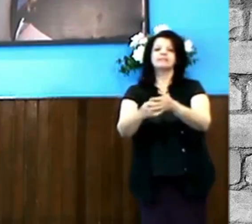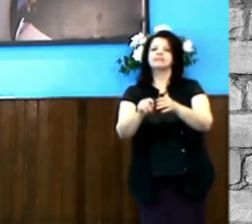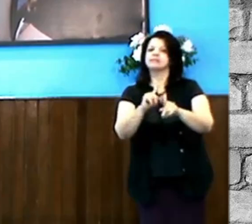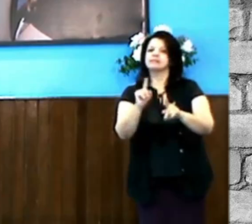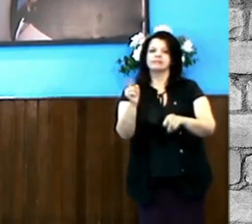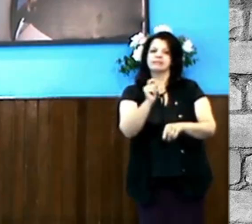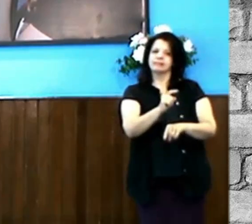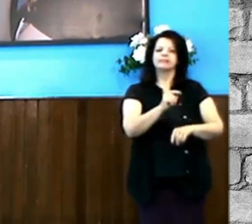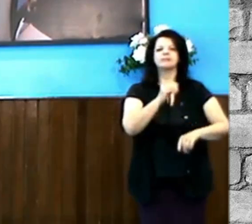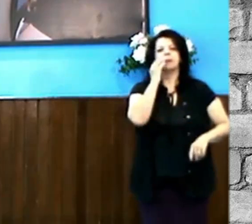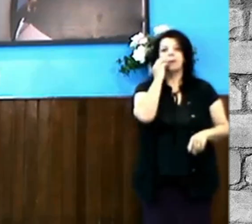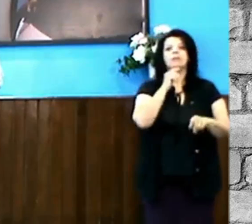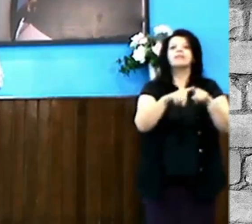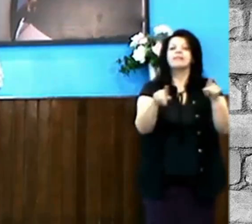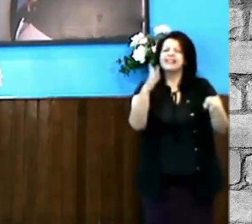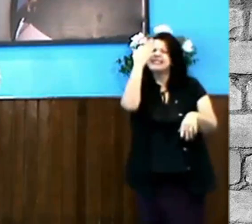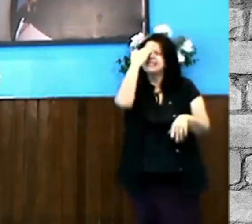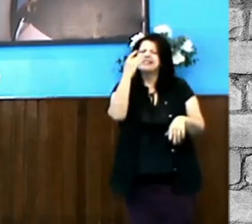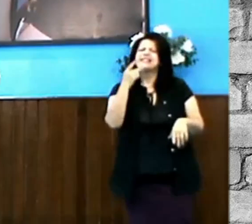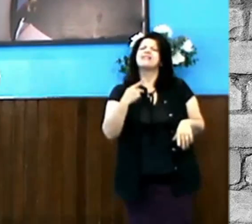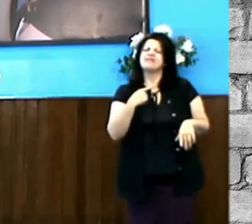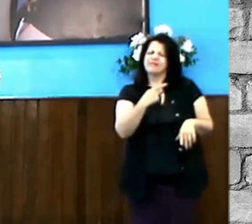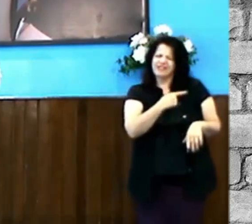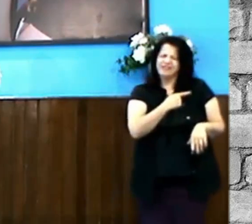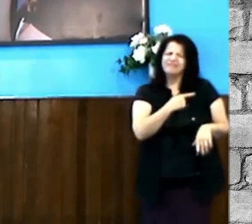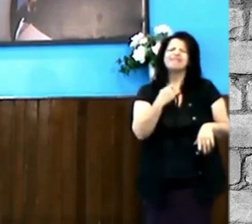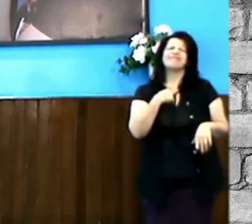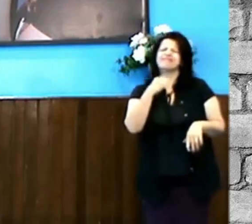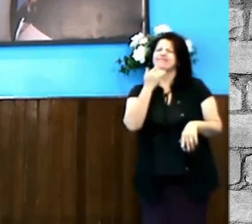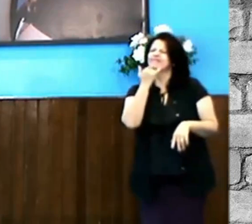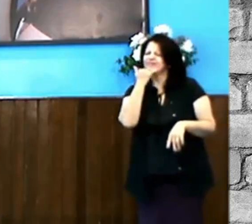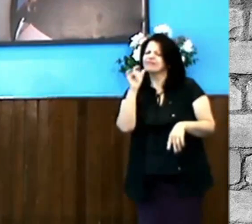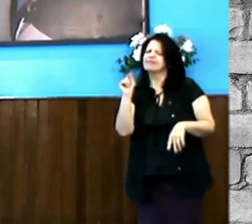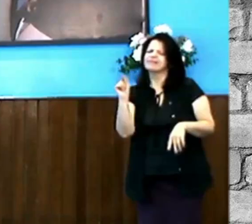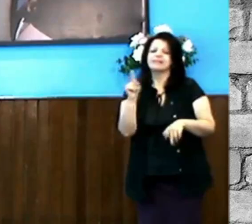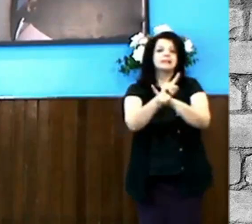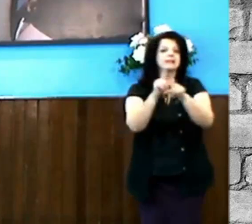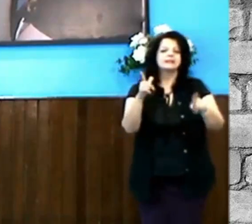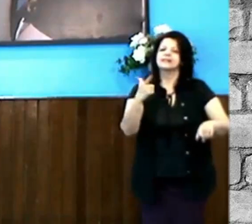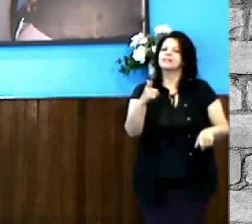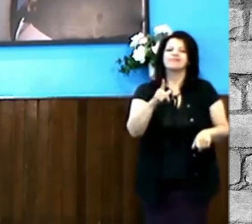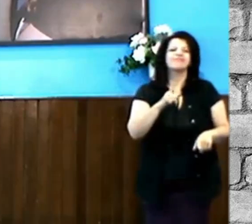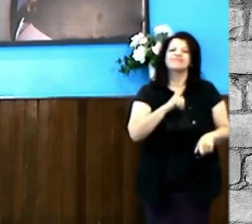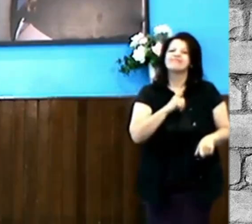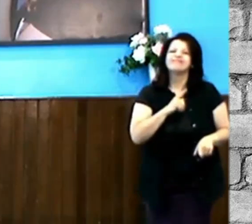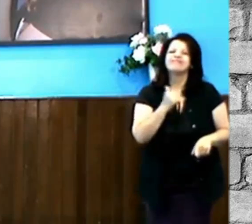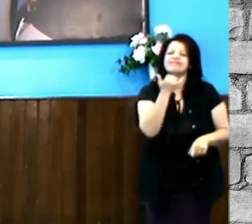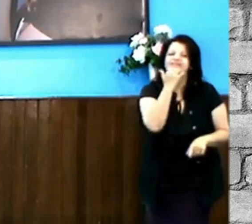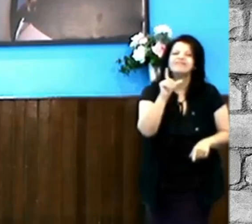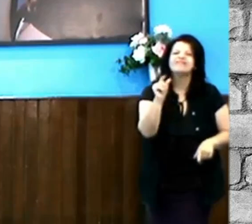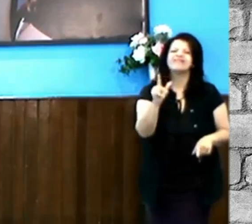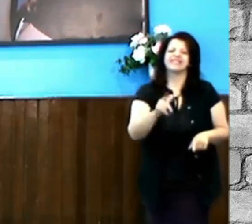menos. Mas sabe, pastor, eu perdoei. Não havia perdão. É claro que não. A raiz de